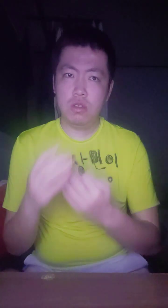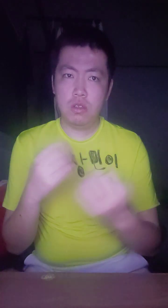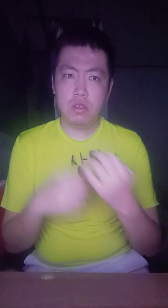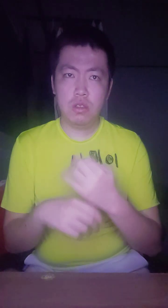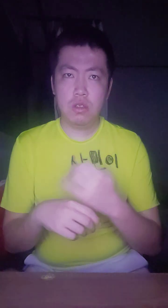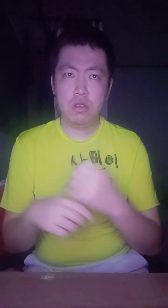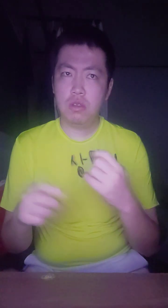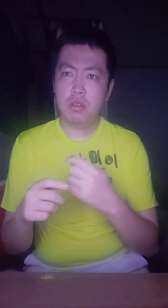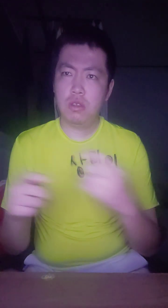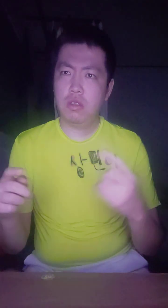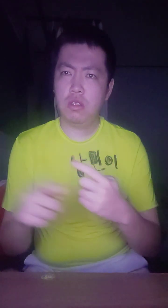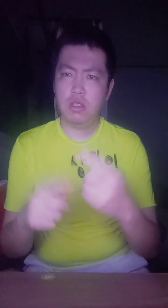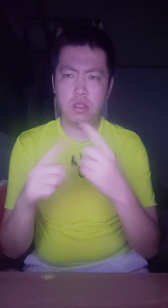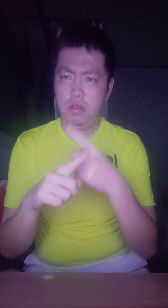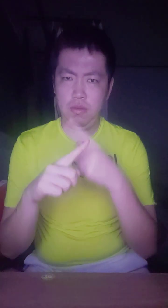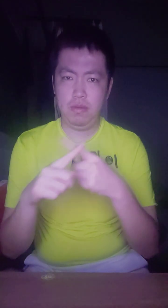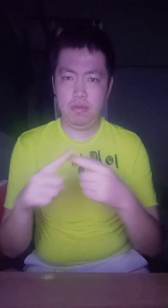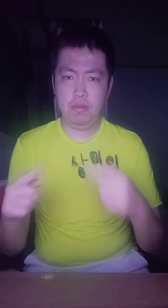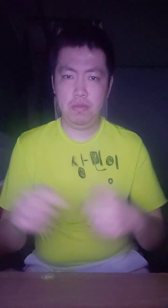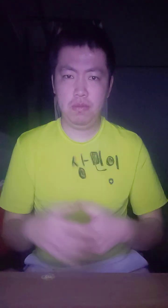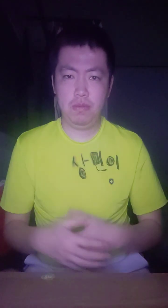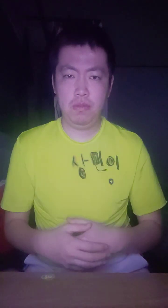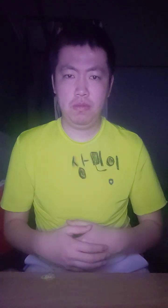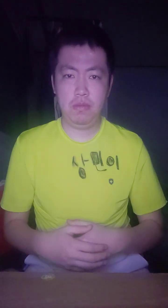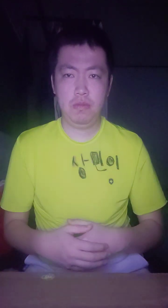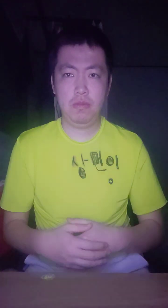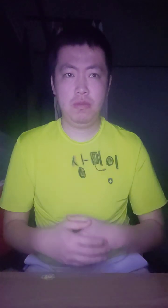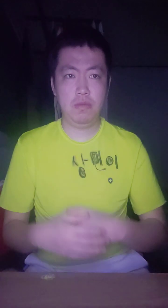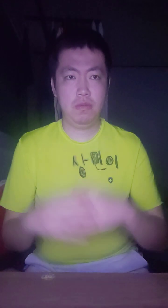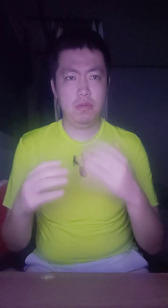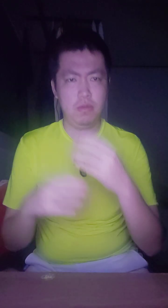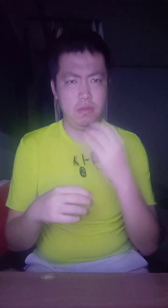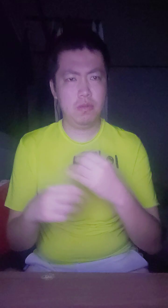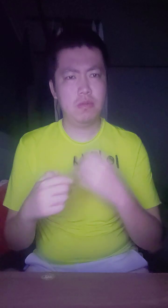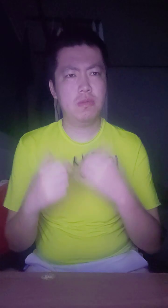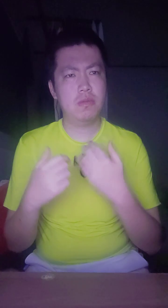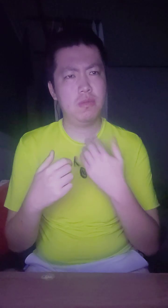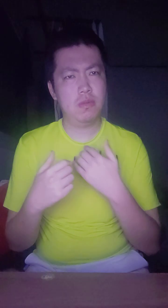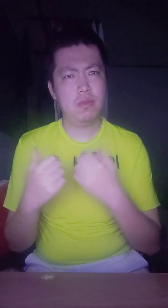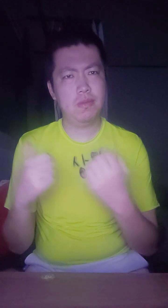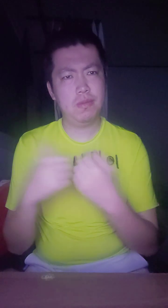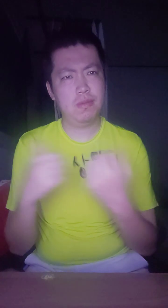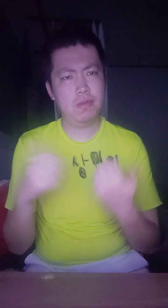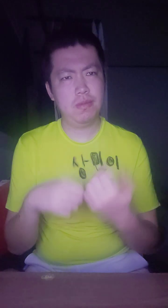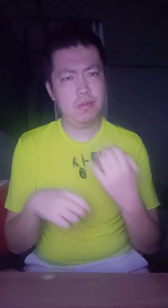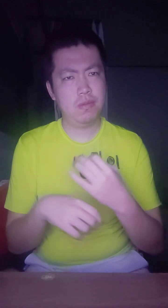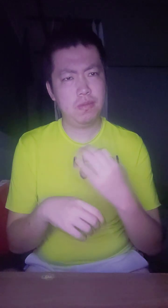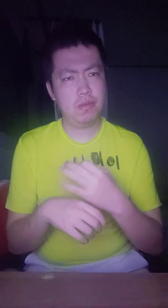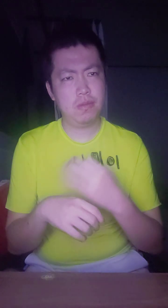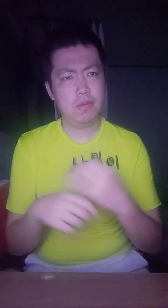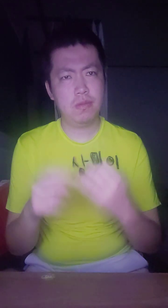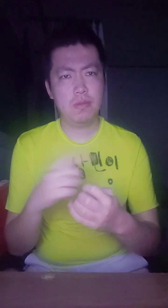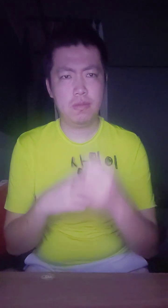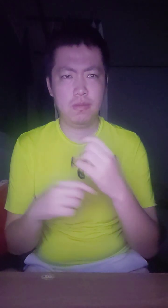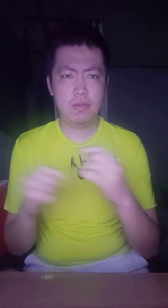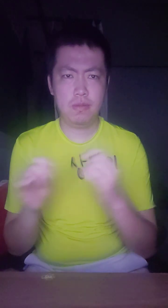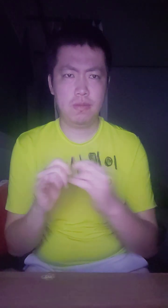해봤지만 받아들여지지 않았습니다. 너무 힘들어. 막 나를 욕하고 나를 괴롭혀. 이 정도 선에서만 이제 가족들한테